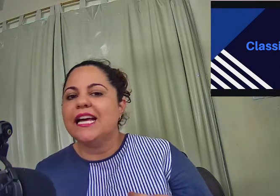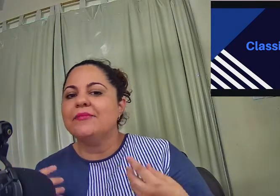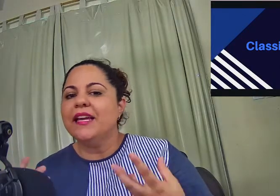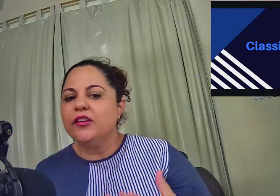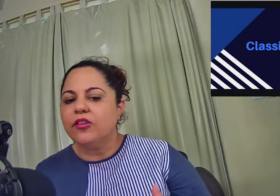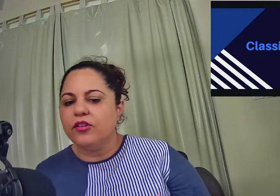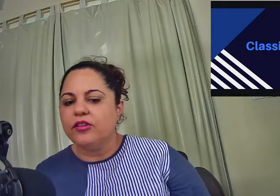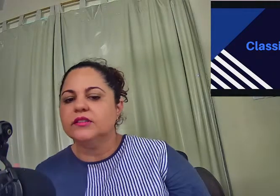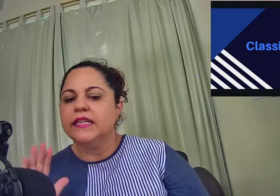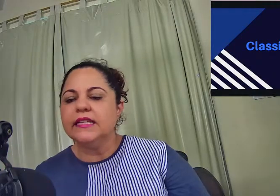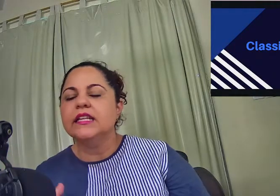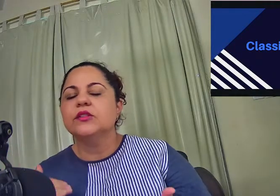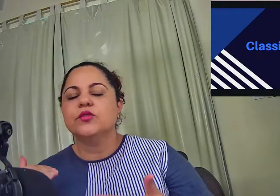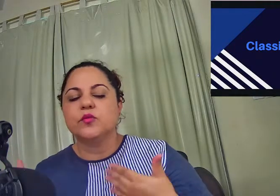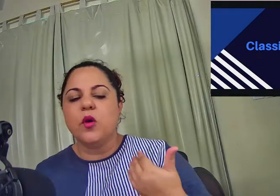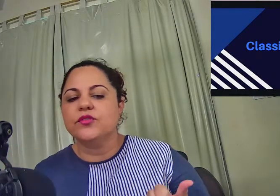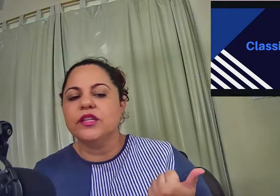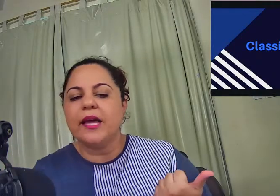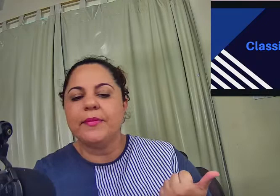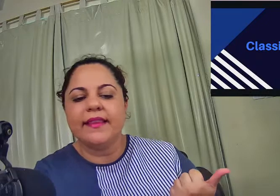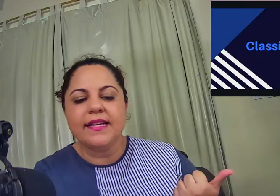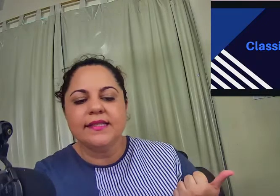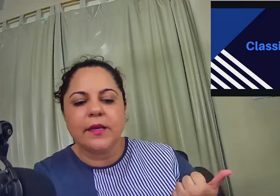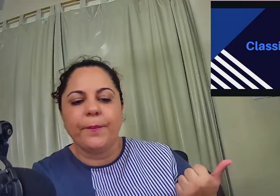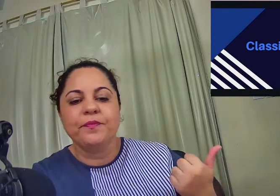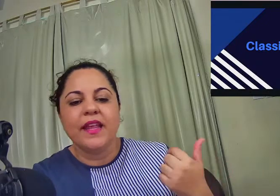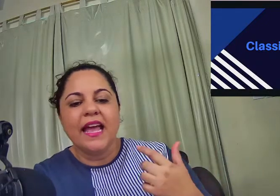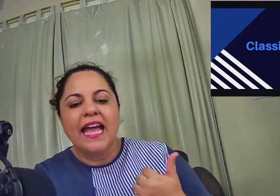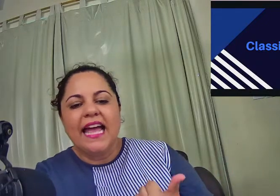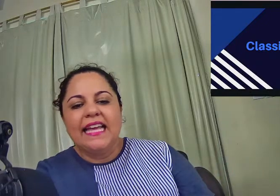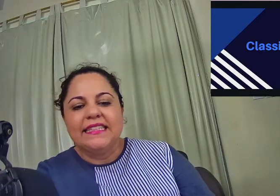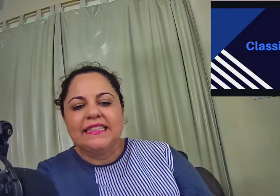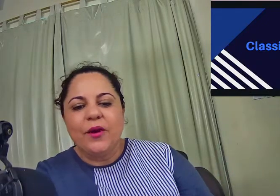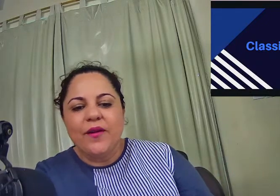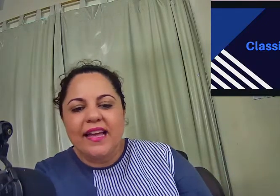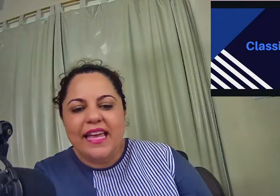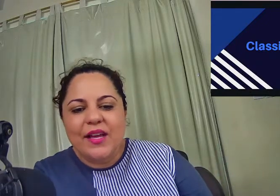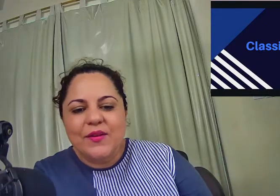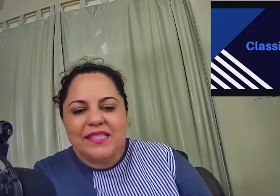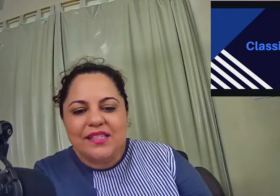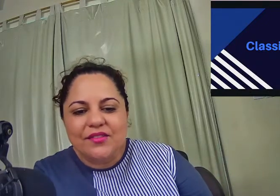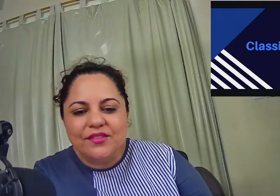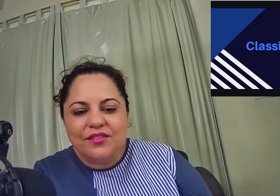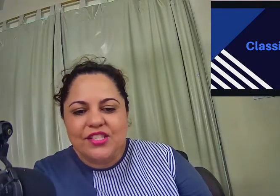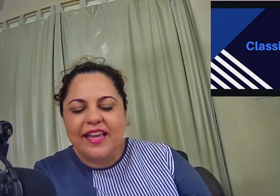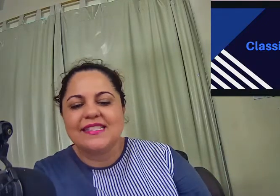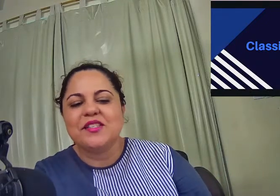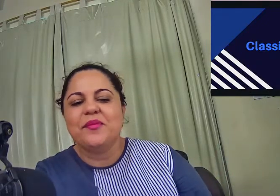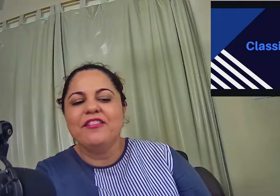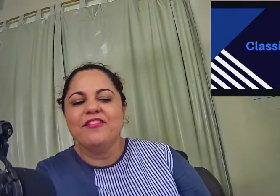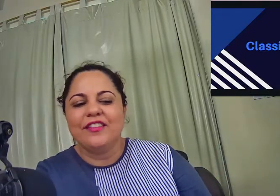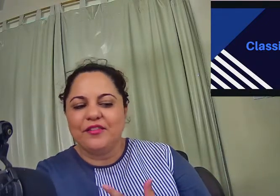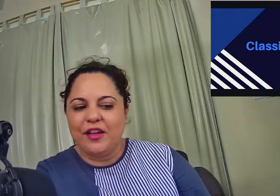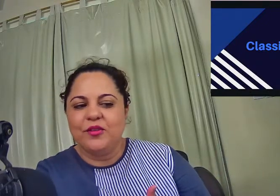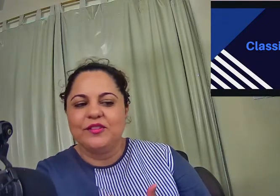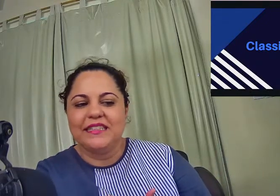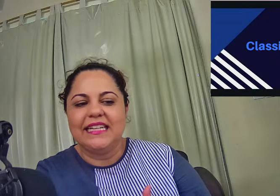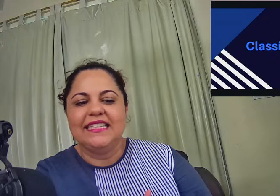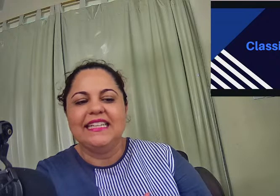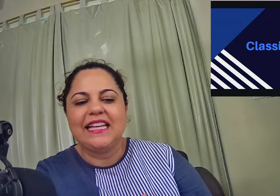melhor, né, nos momentos de interpretação. Então, eu, Sivan Xavier, seja bem-vinda. Falou aí que está ouvindo,